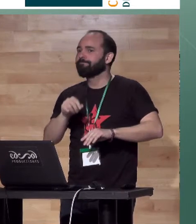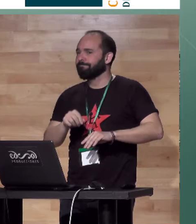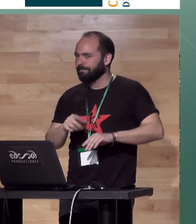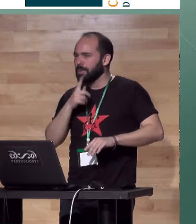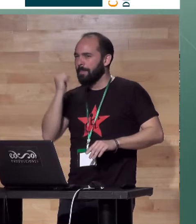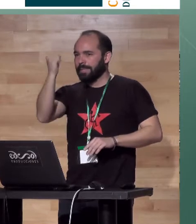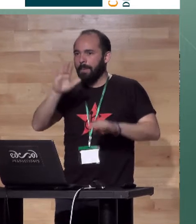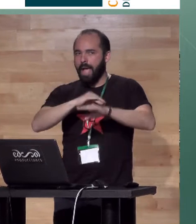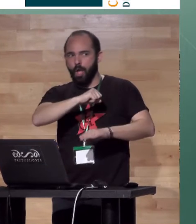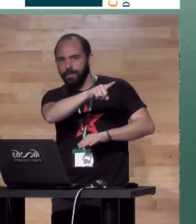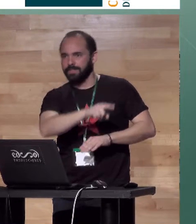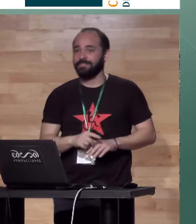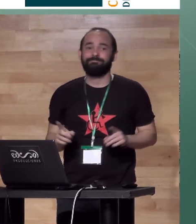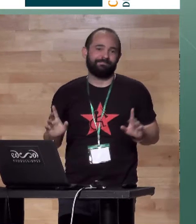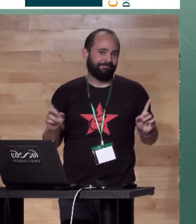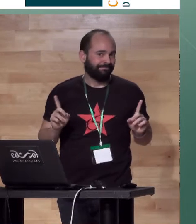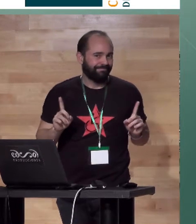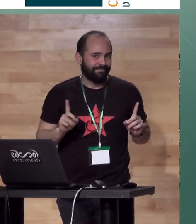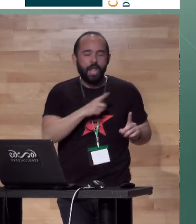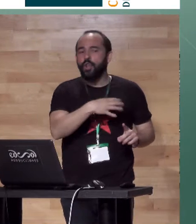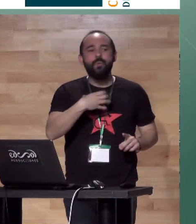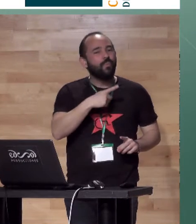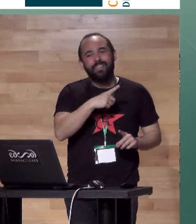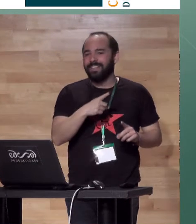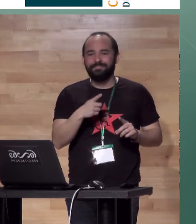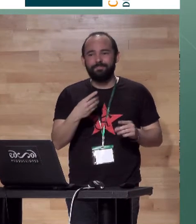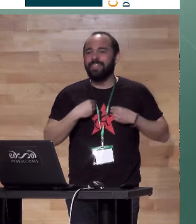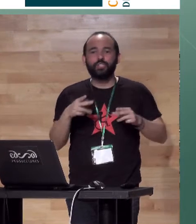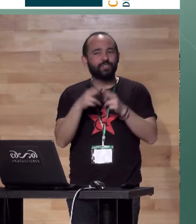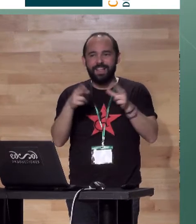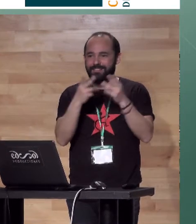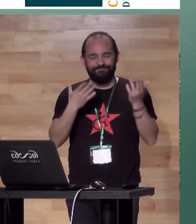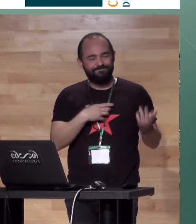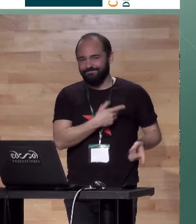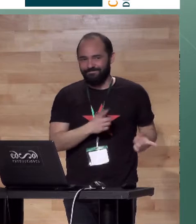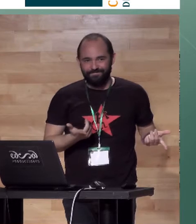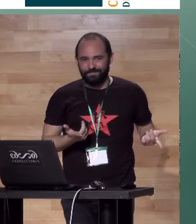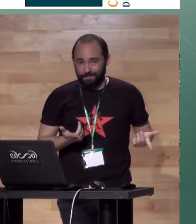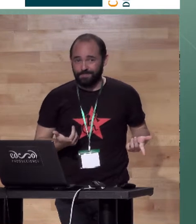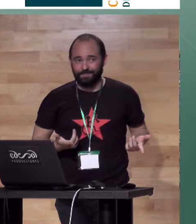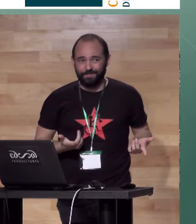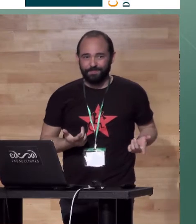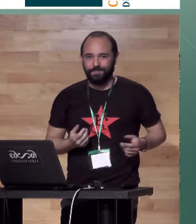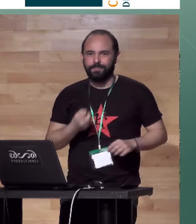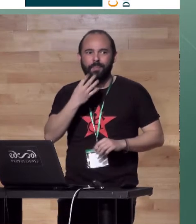ah, tú eres amigo de, ah, te gustaría matar a ti para perjudicar. No, ¿ves? Entonces él no puede tener vida